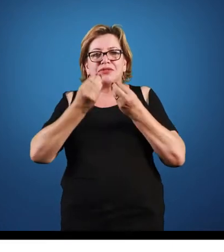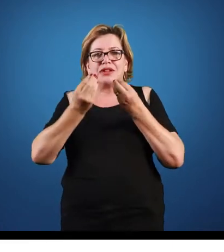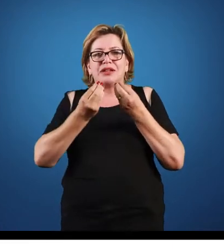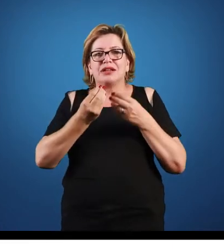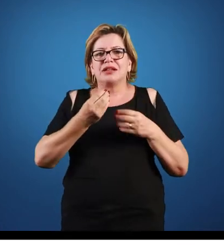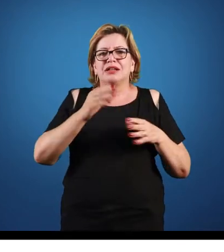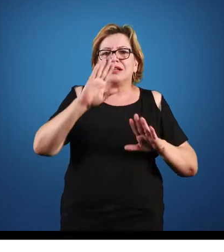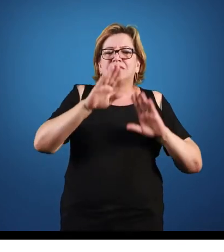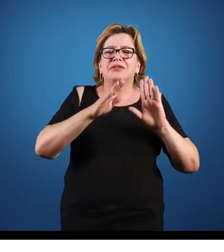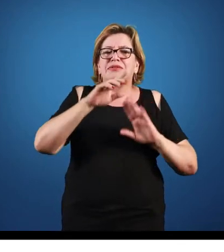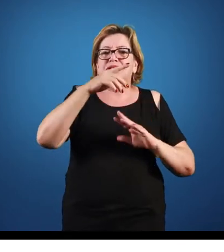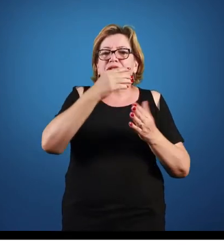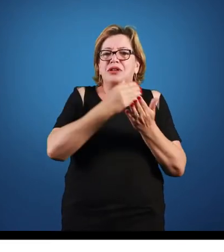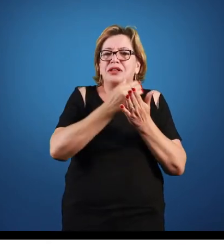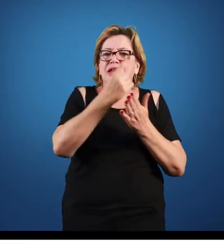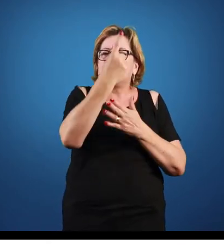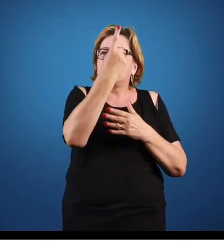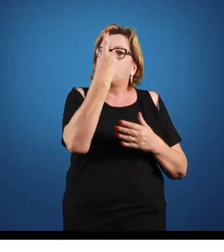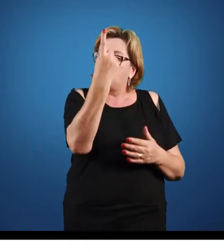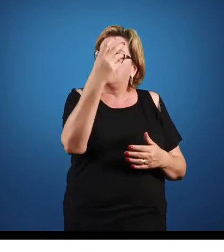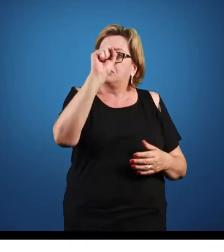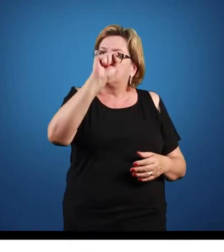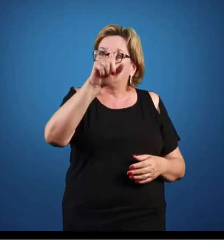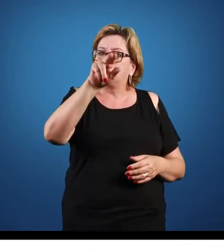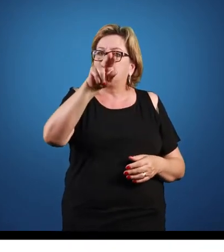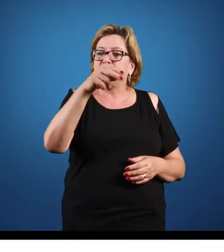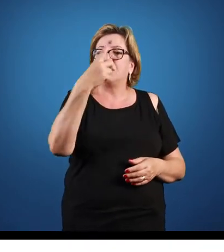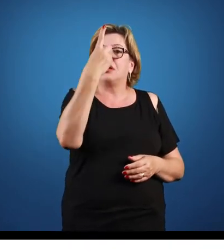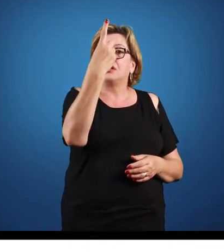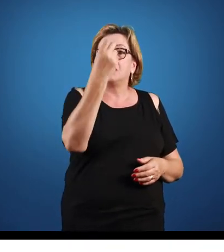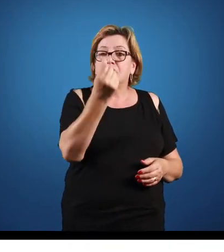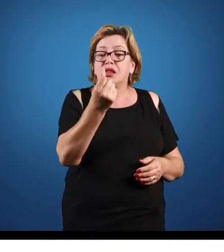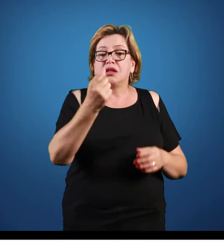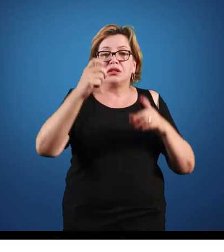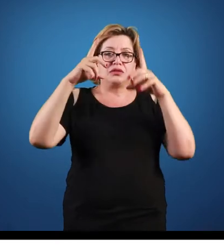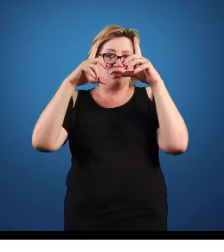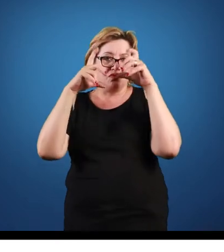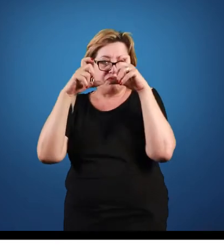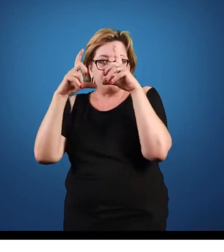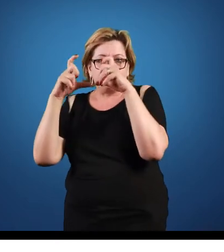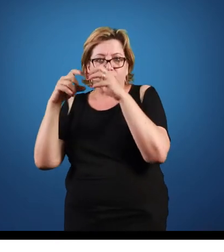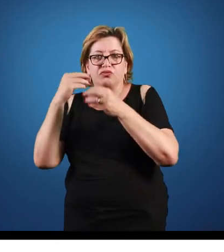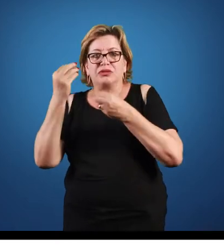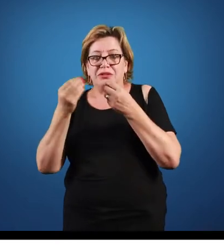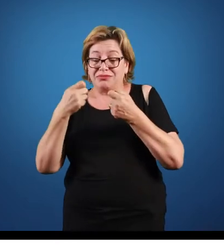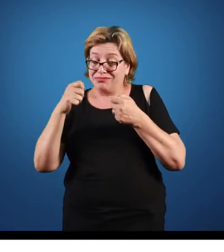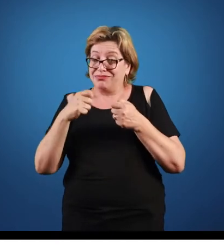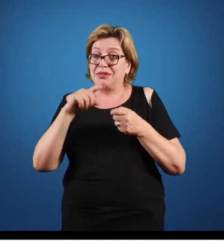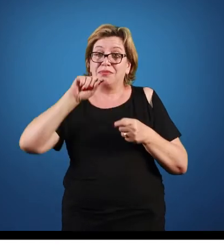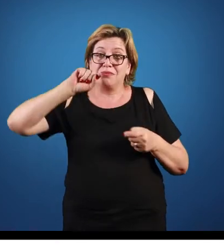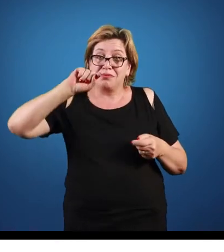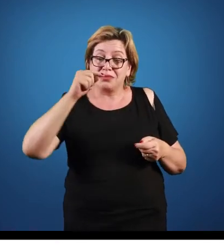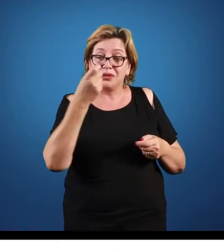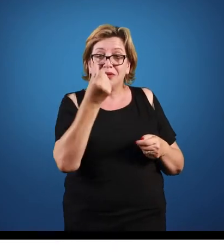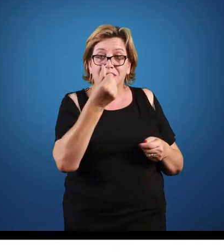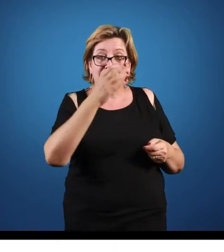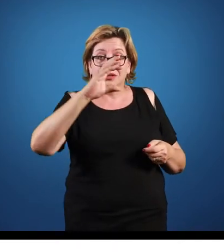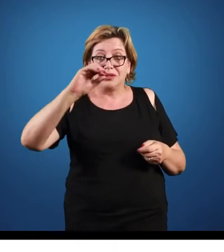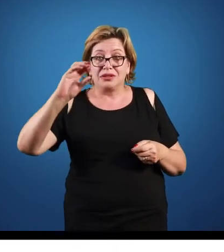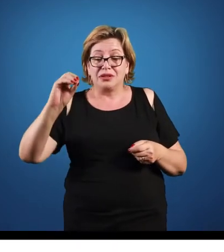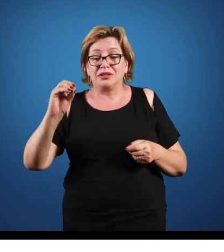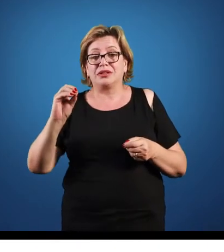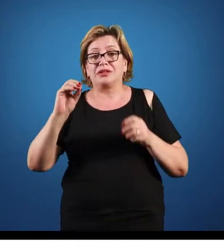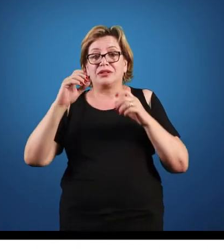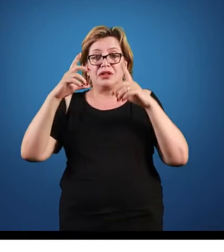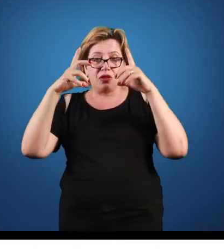22 fotos por segundo e isso dá cerca de 1600 fotos pra fazer um minuto 3